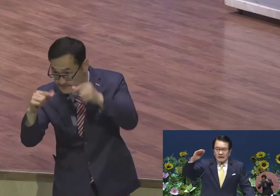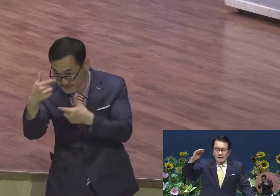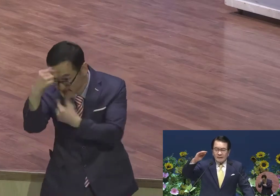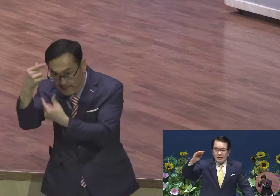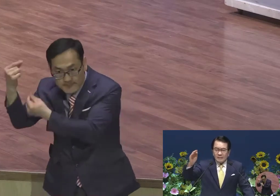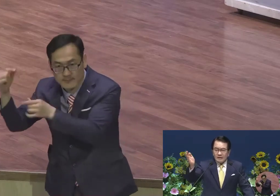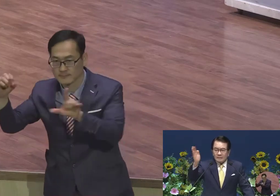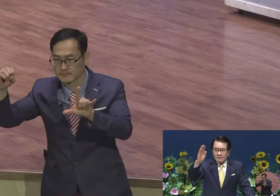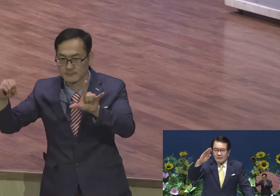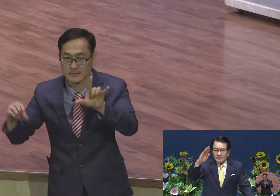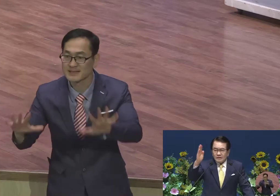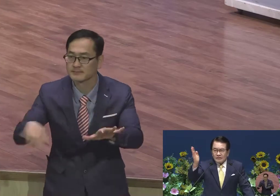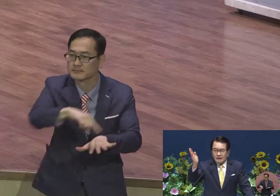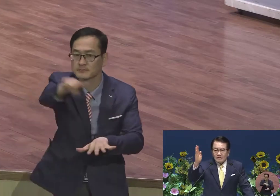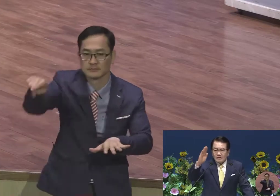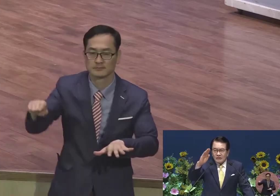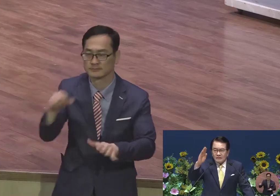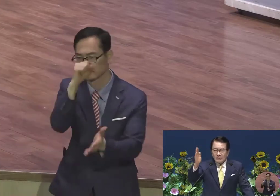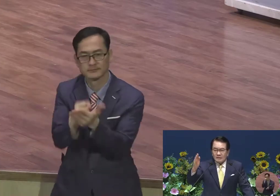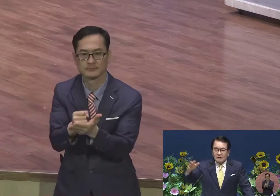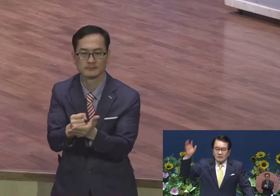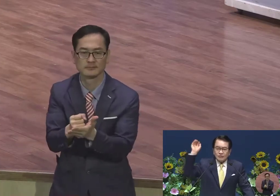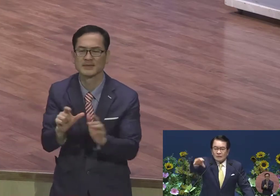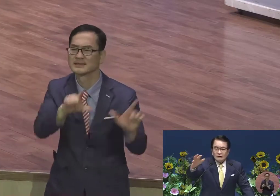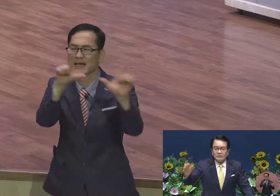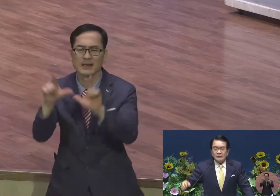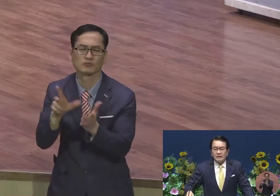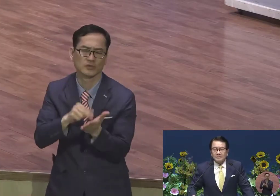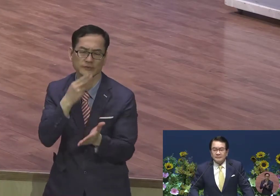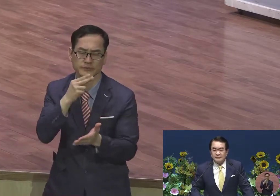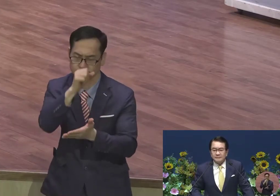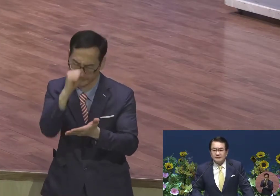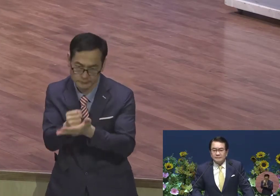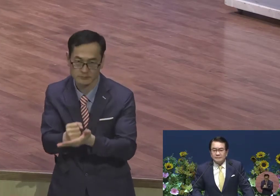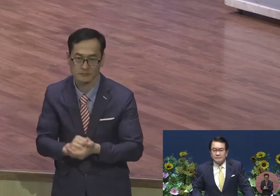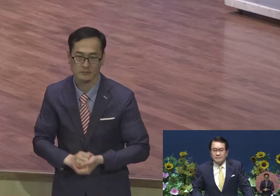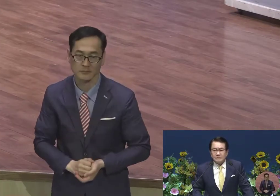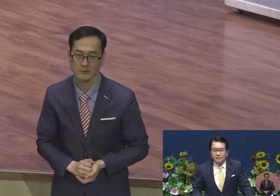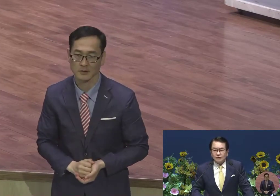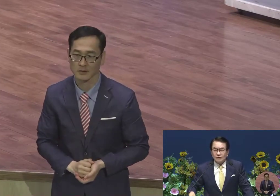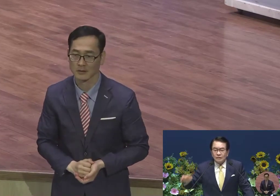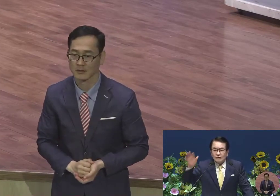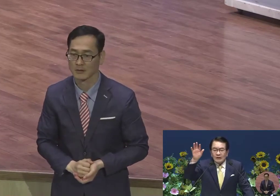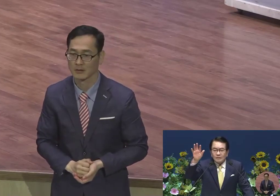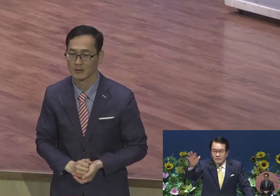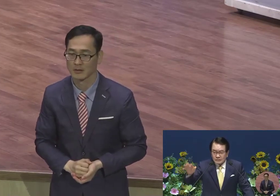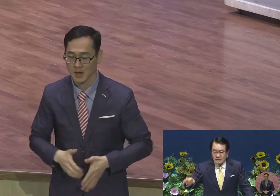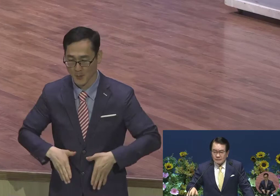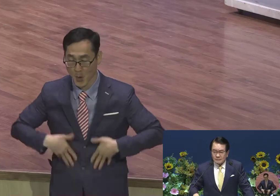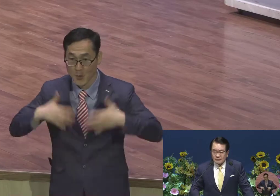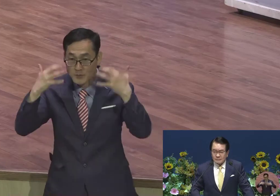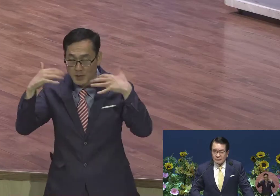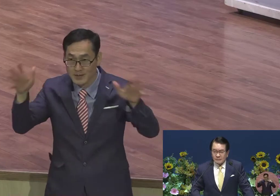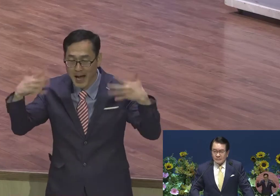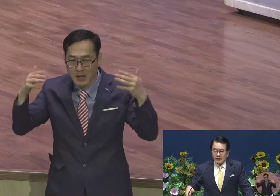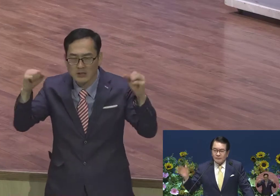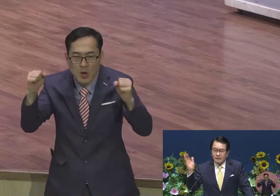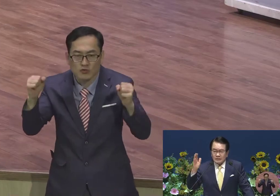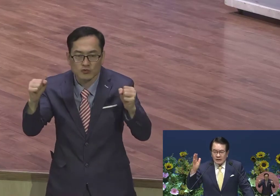인간이 감당할 만큼 브래쉬 가지고 지을 만큼 쏟아지면 어떻게 할까. 무슨 그런 작품이 있어요.